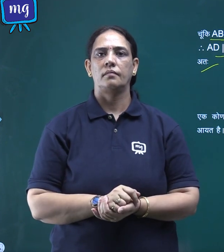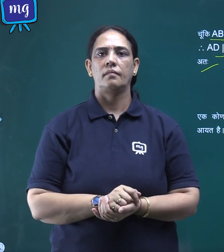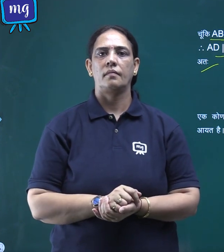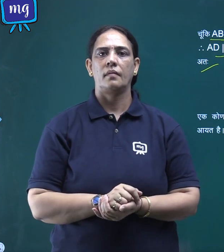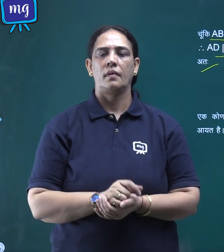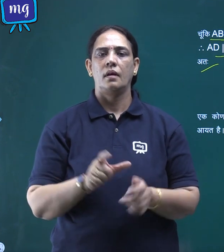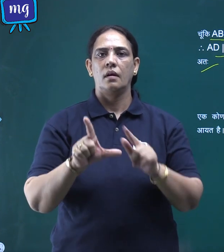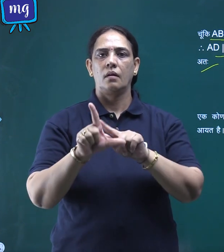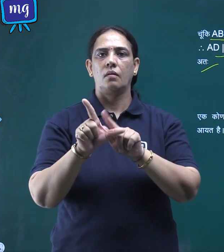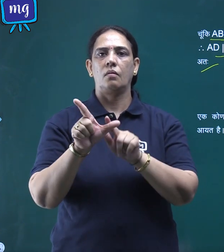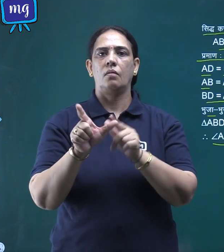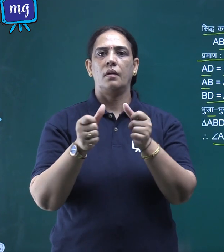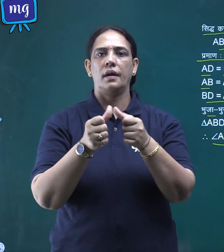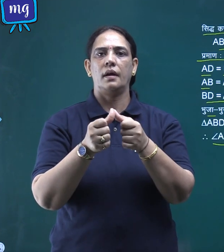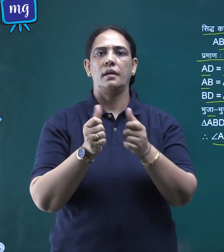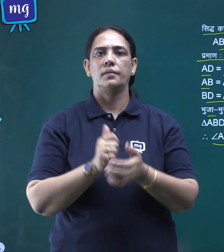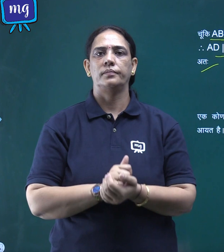कोण ए